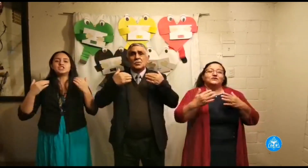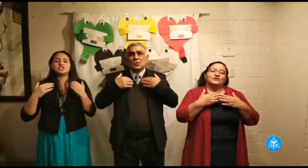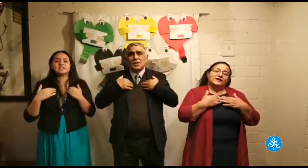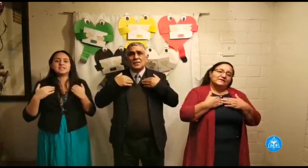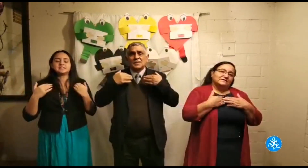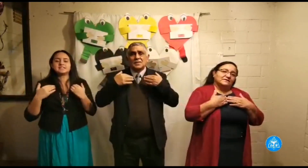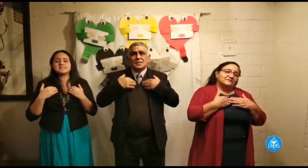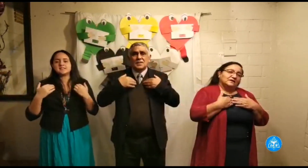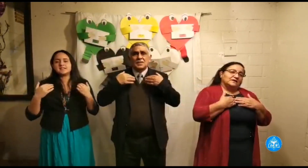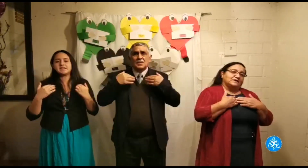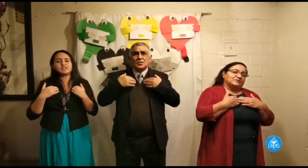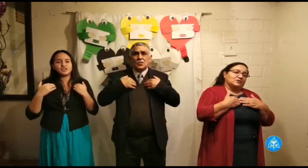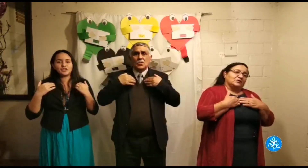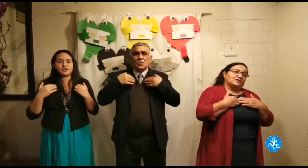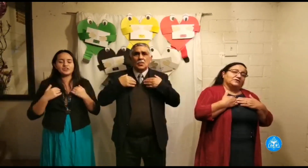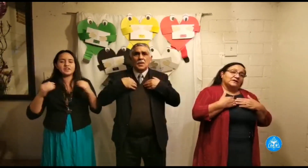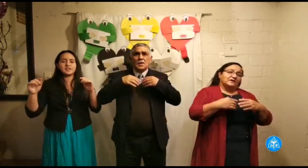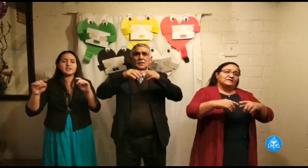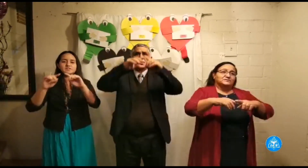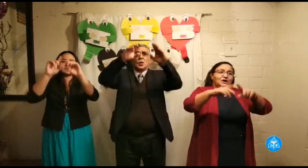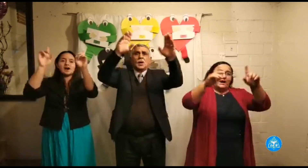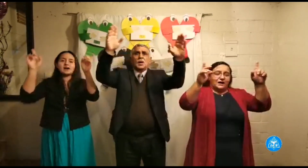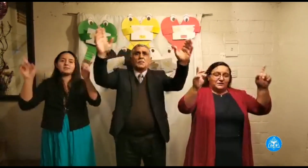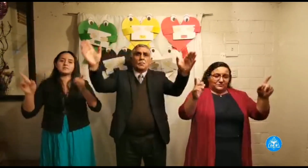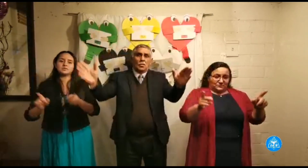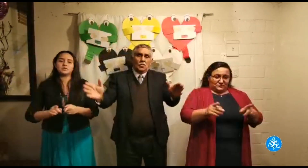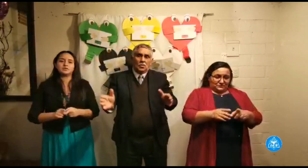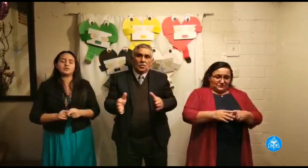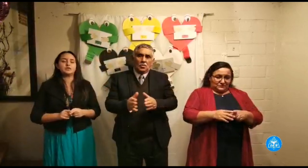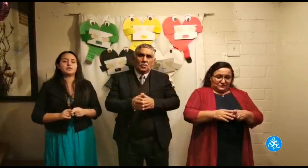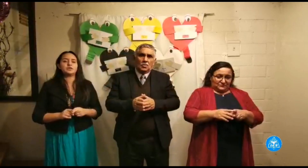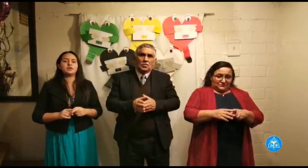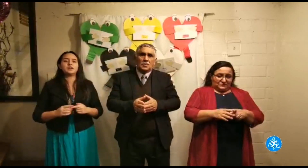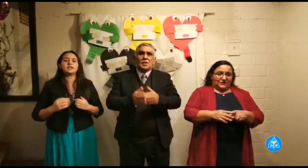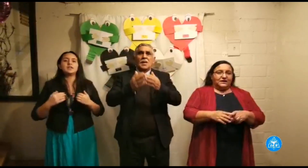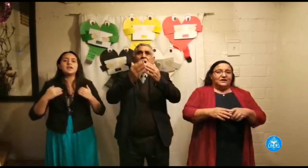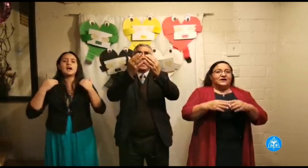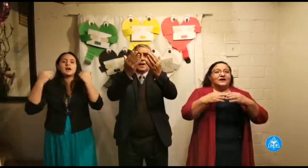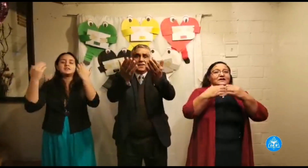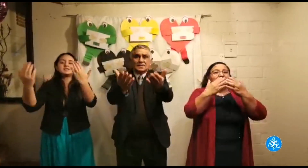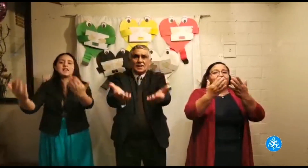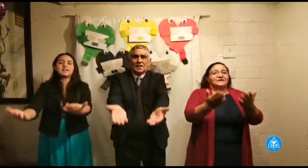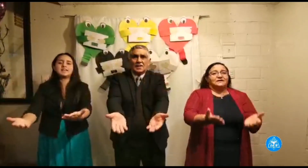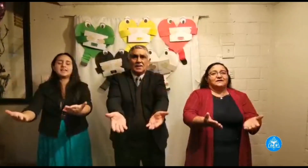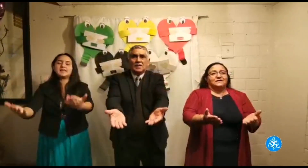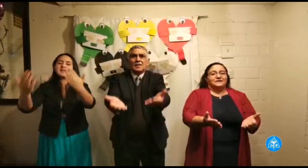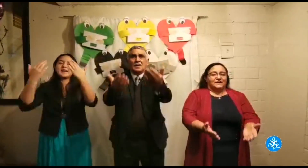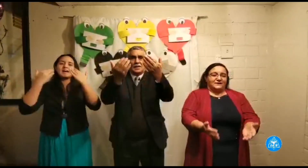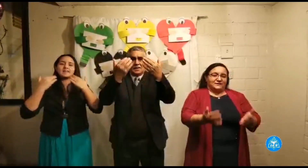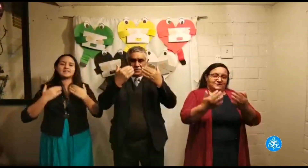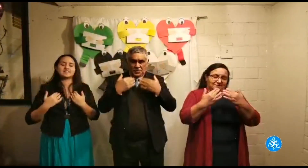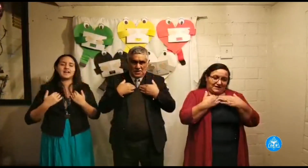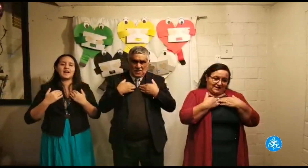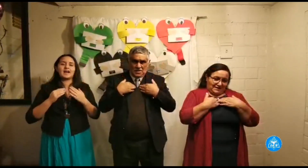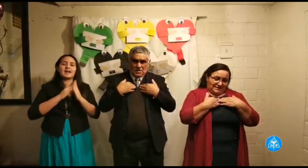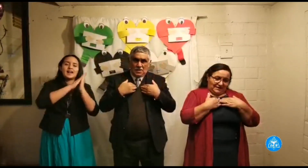yo necesito de su amor. Al salir, al entrar,